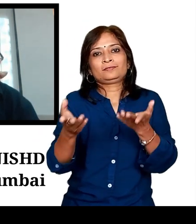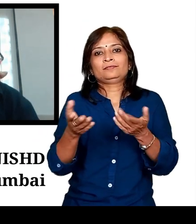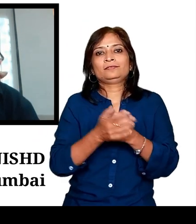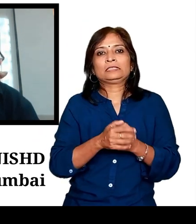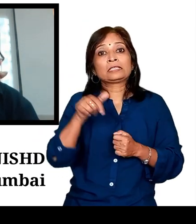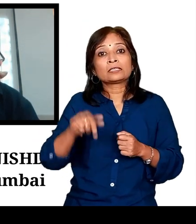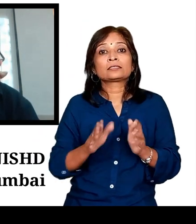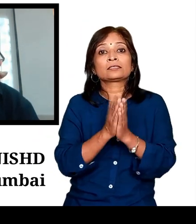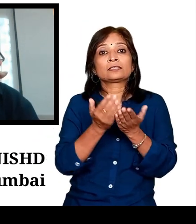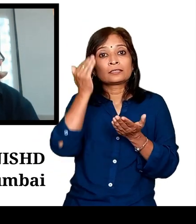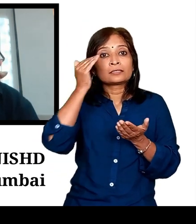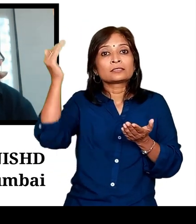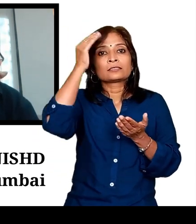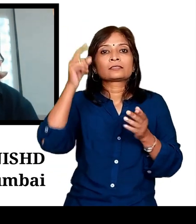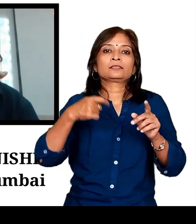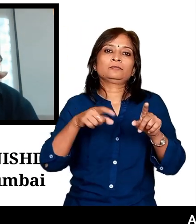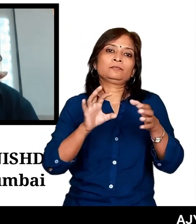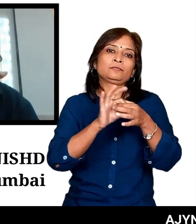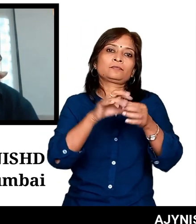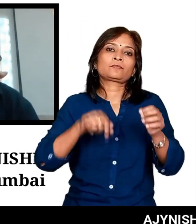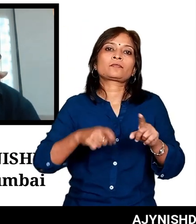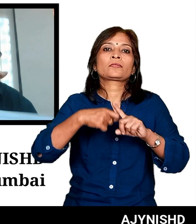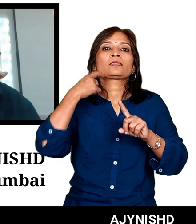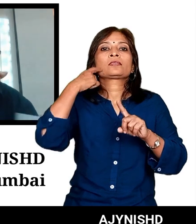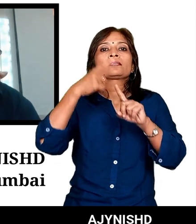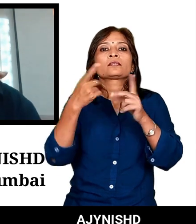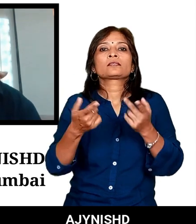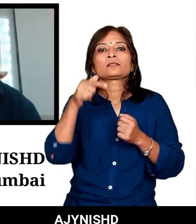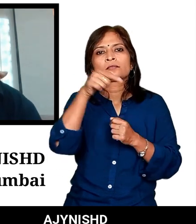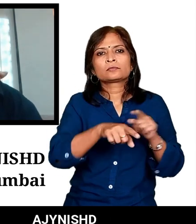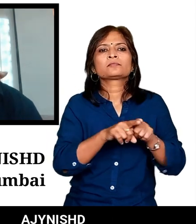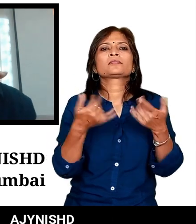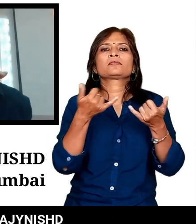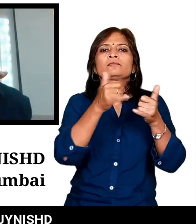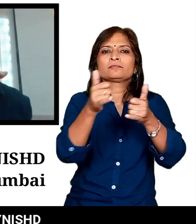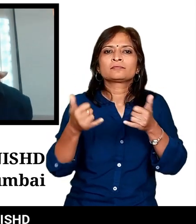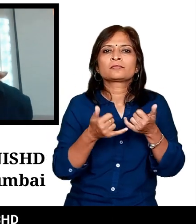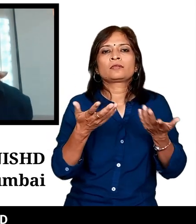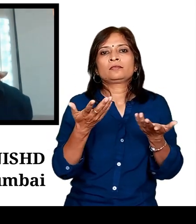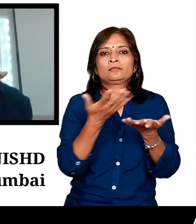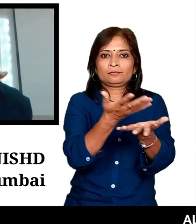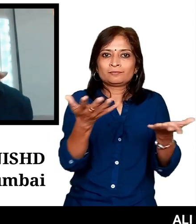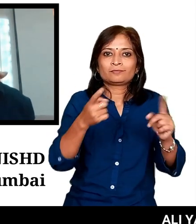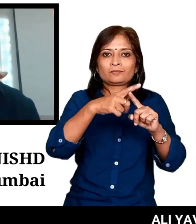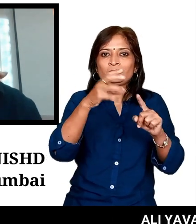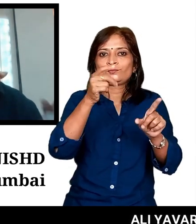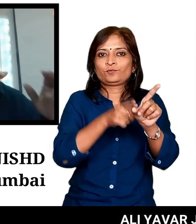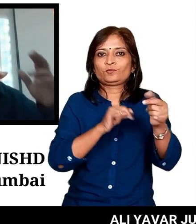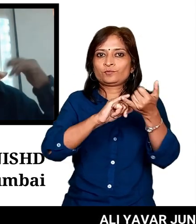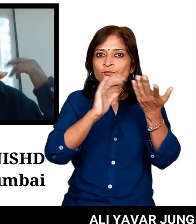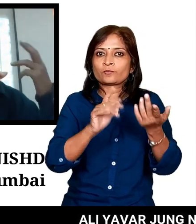साथ में एजुकेशन किट है जो बच्चों का सेंसरी टॉयज होते हैं, सेंसरी टॉयज जिस तरह से